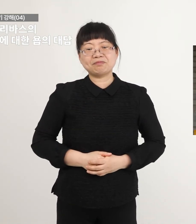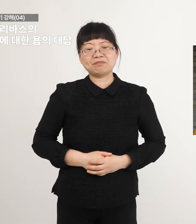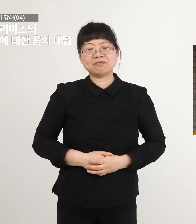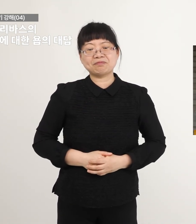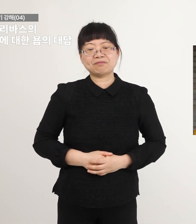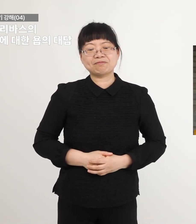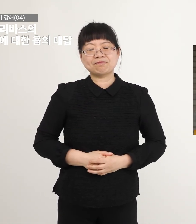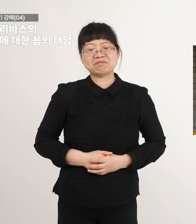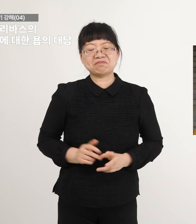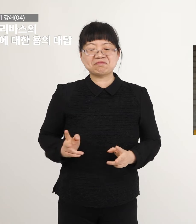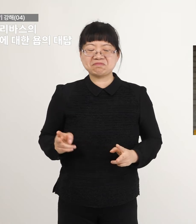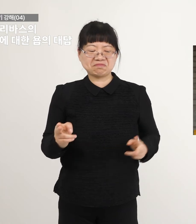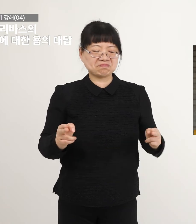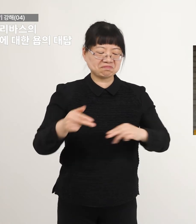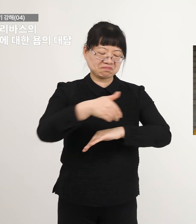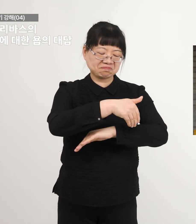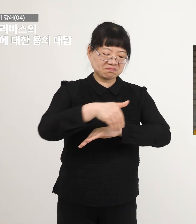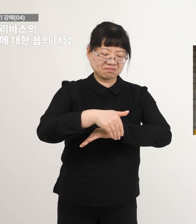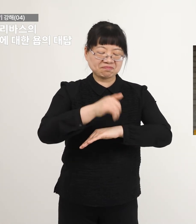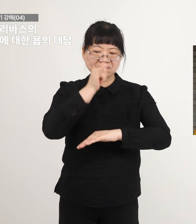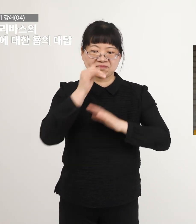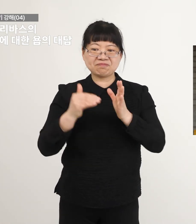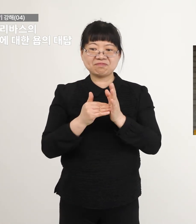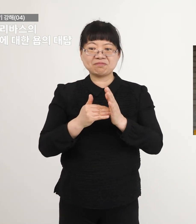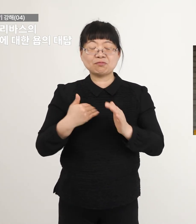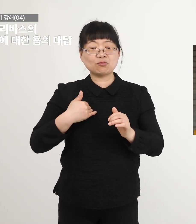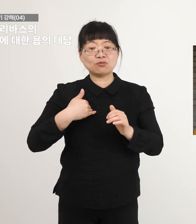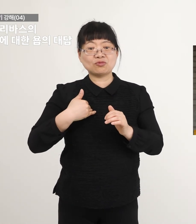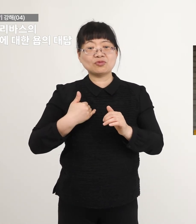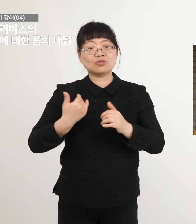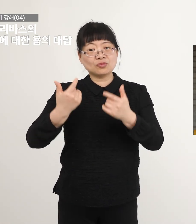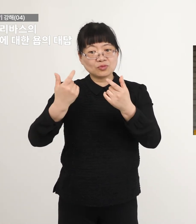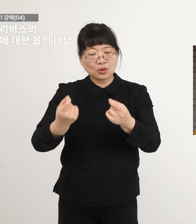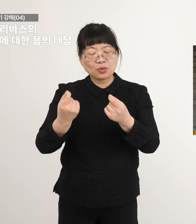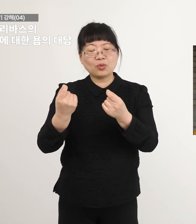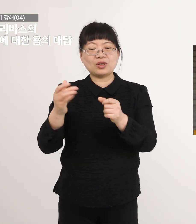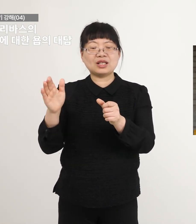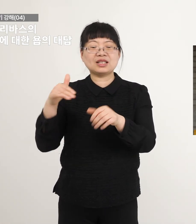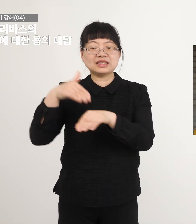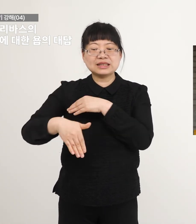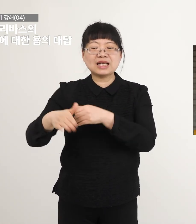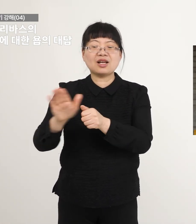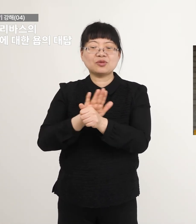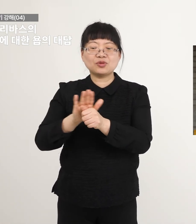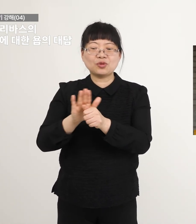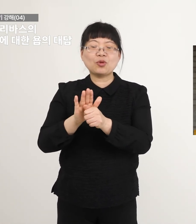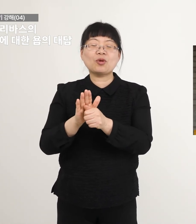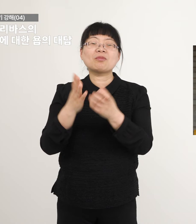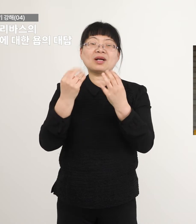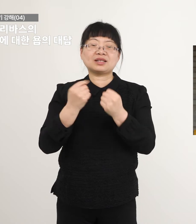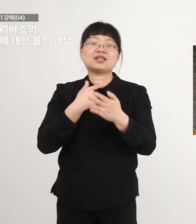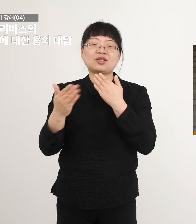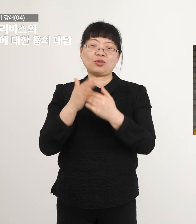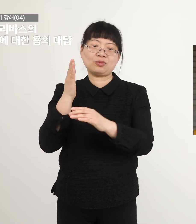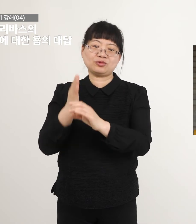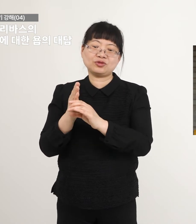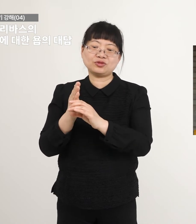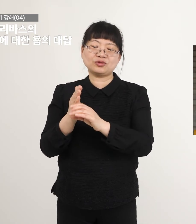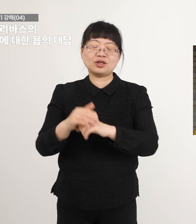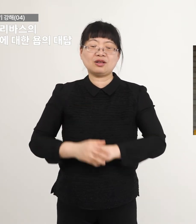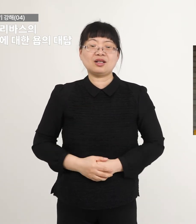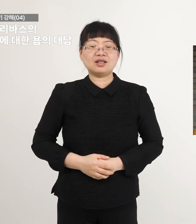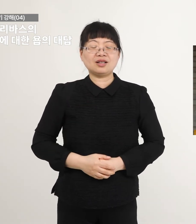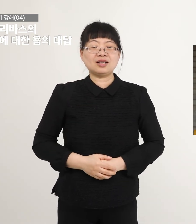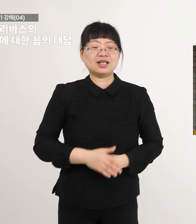거예요. 우리가 위로랍시고 이런 위로를 할 때가 굉장히 많습니다. 어떻게 자기가